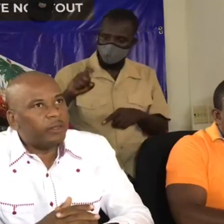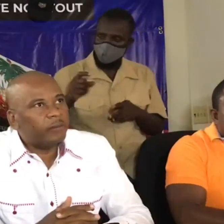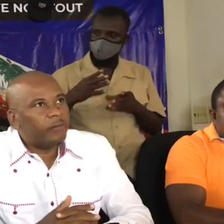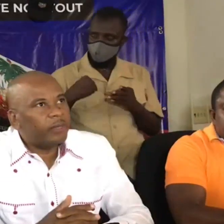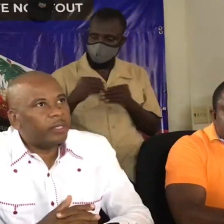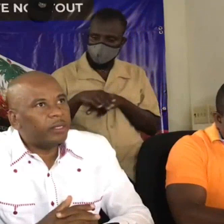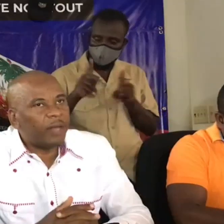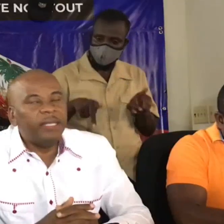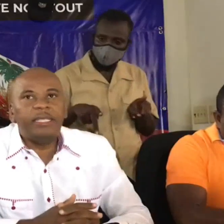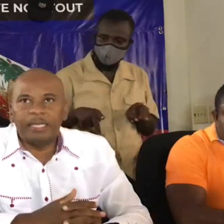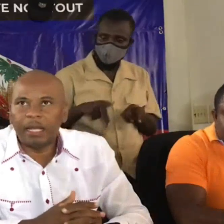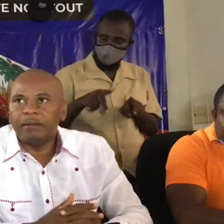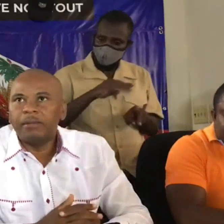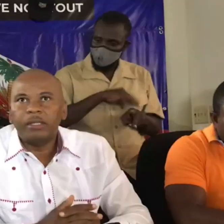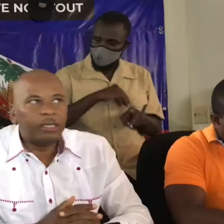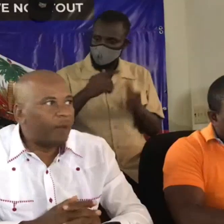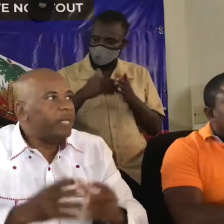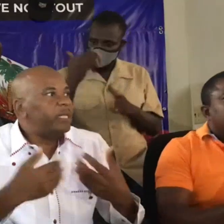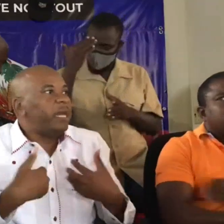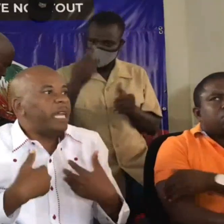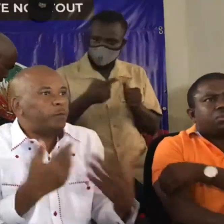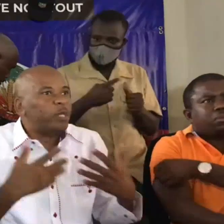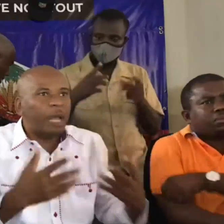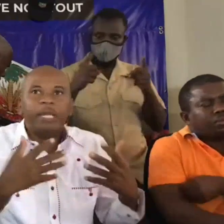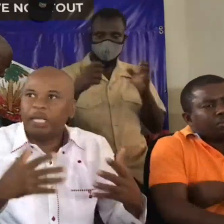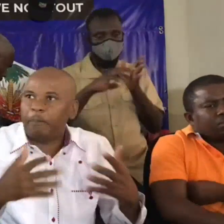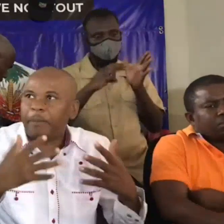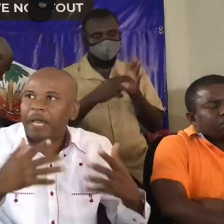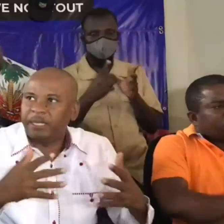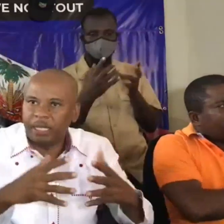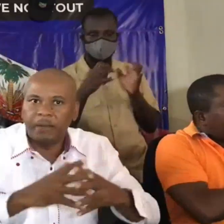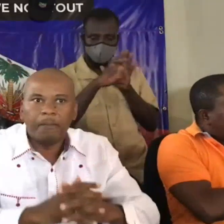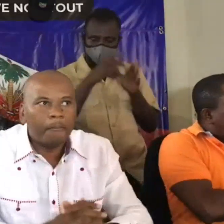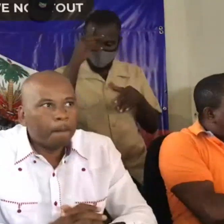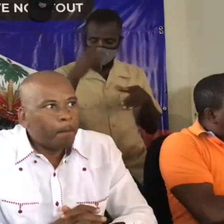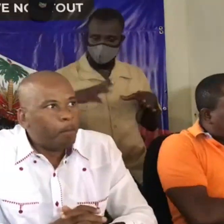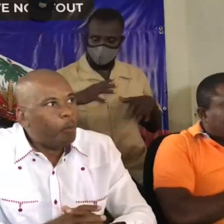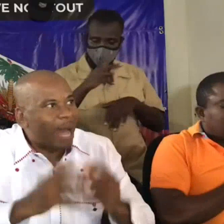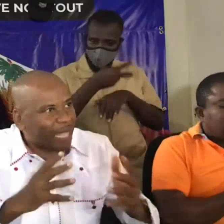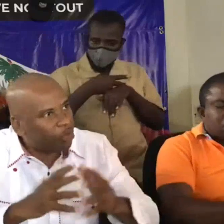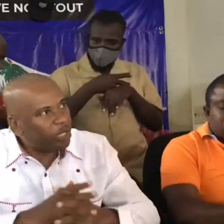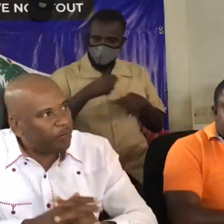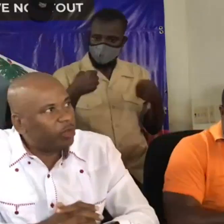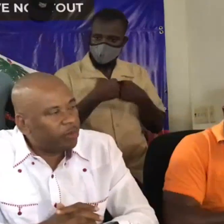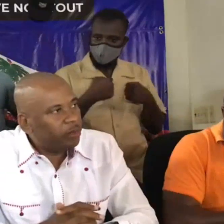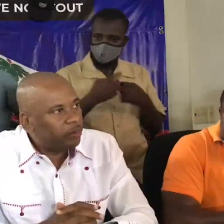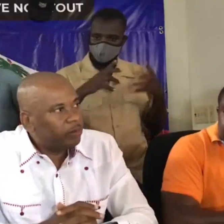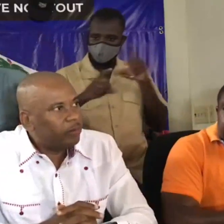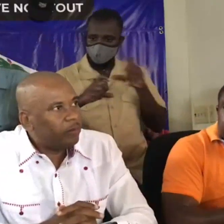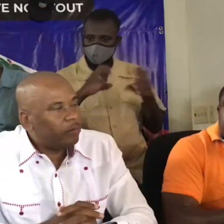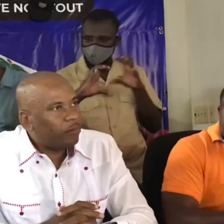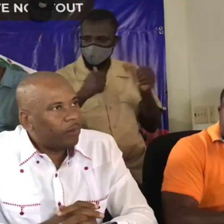référendum. Ça veut dire qui ça? Ça veut dire c'est responsabilité peuple haïtien pour bataille contre le référendum.